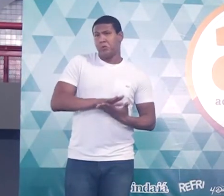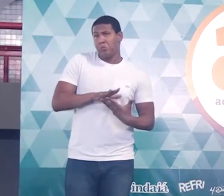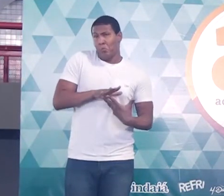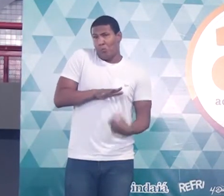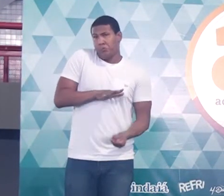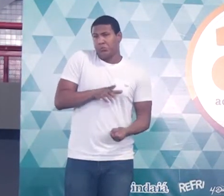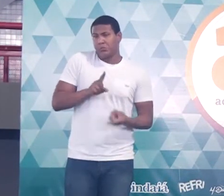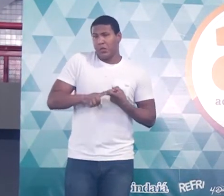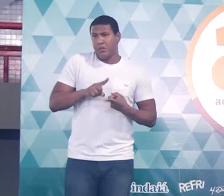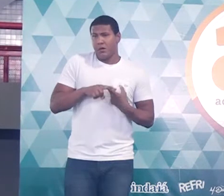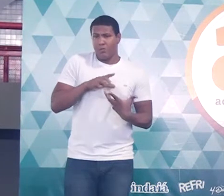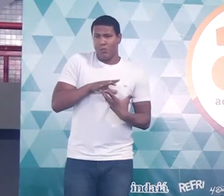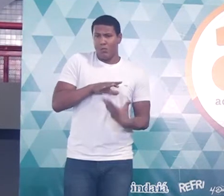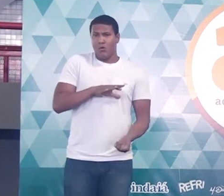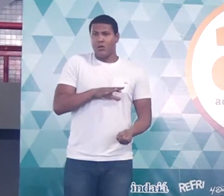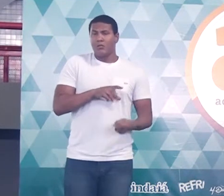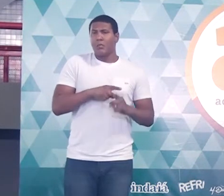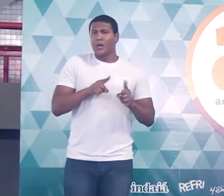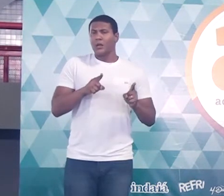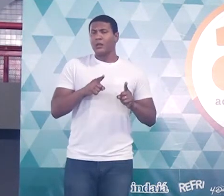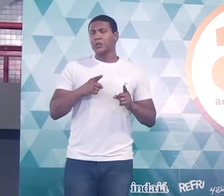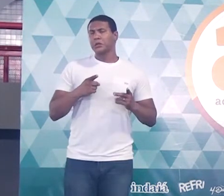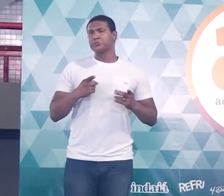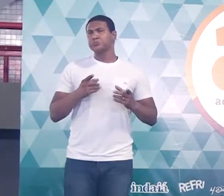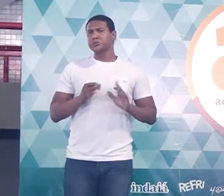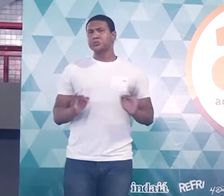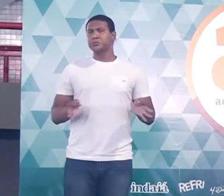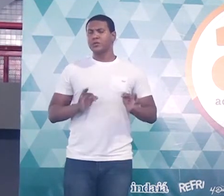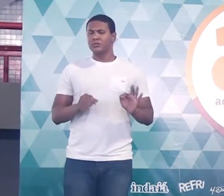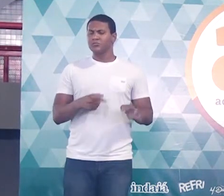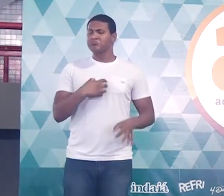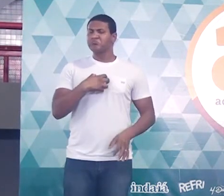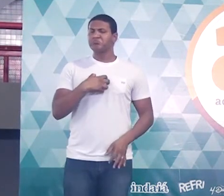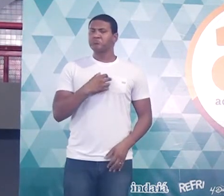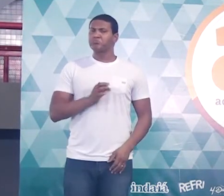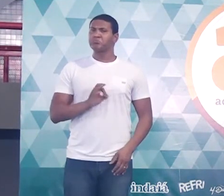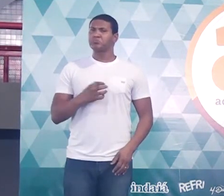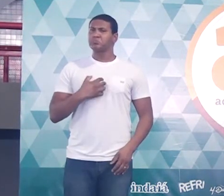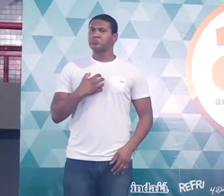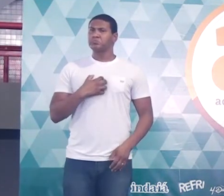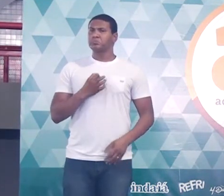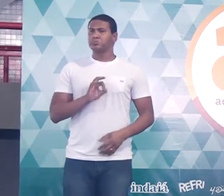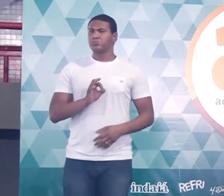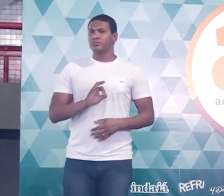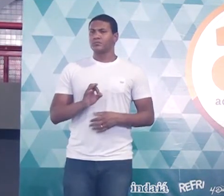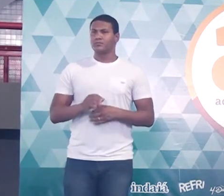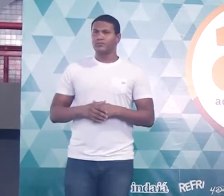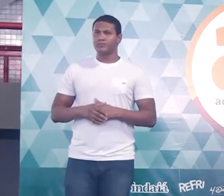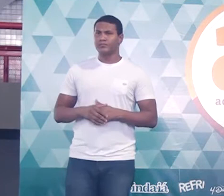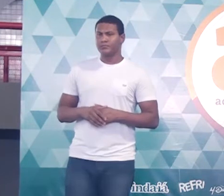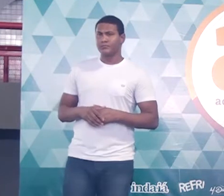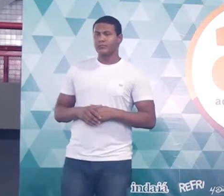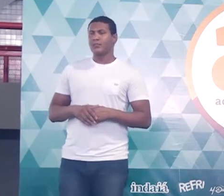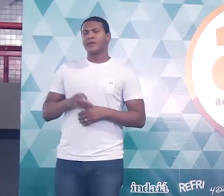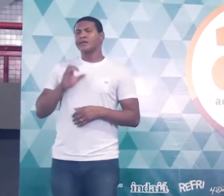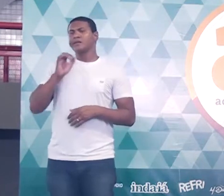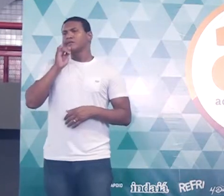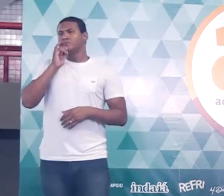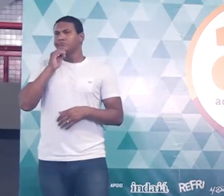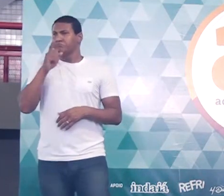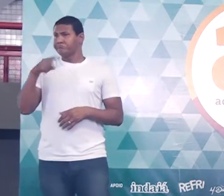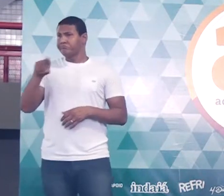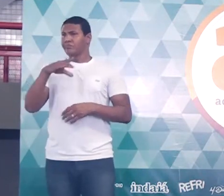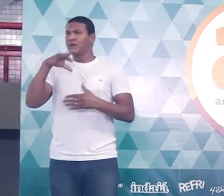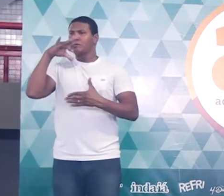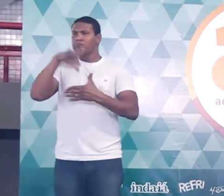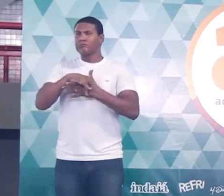porque ele está frio, e vai puxar, mas lentamente. Aí você não tem a sensação de frio. Quando você está com febre, a primeira coisa